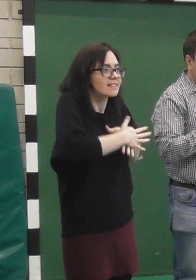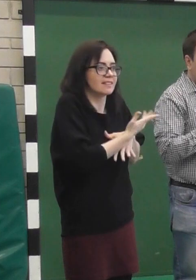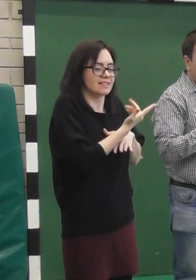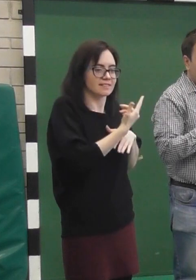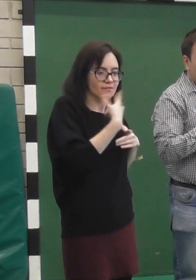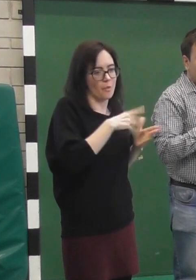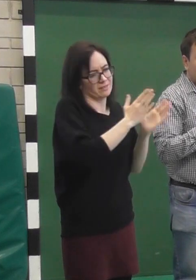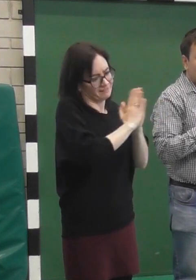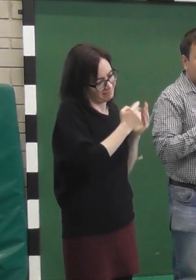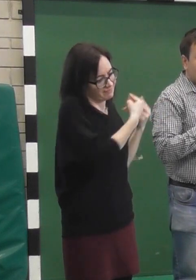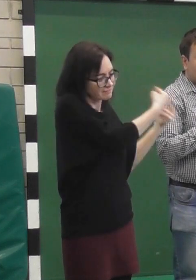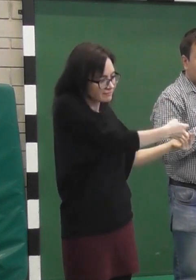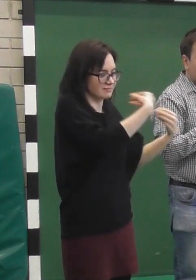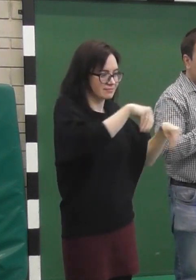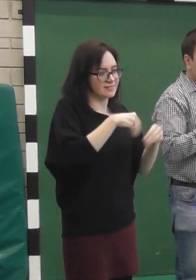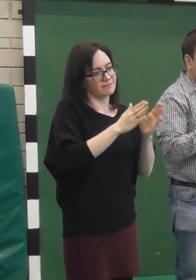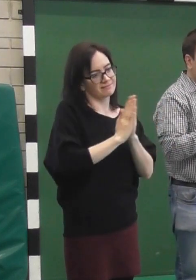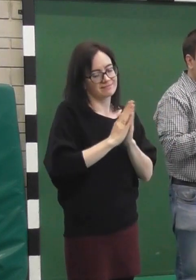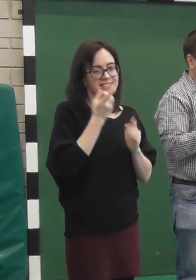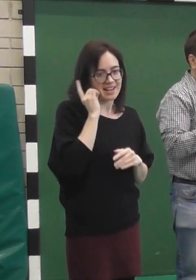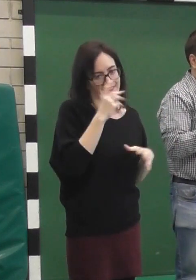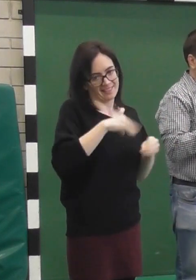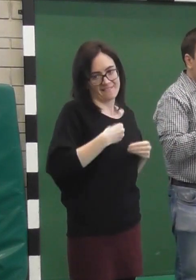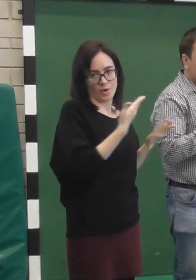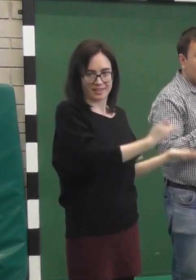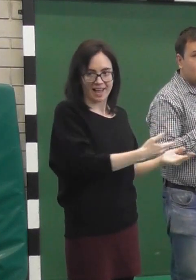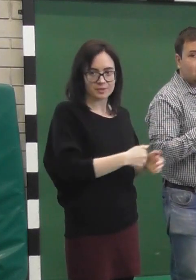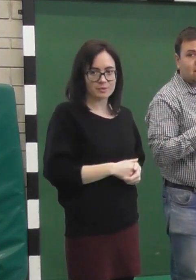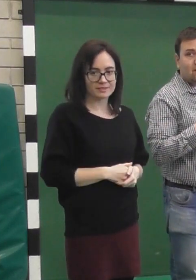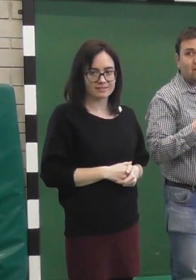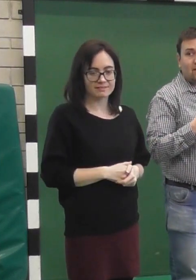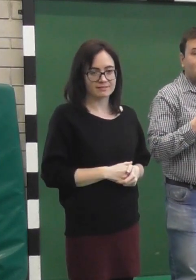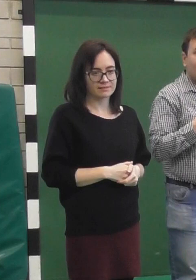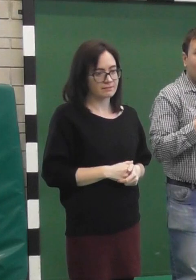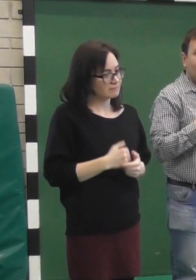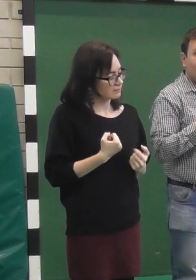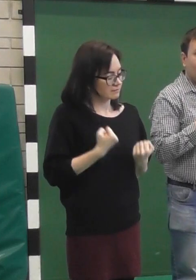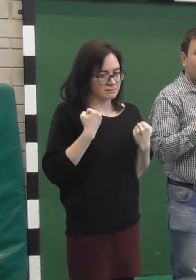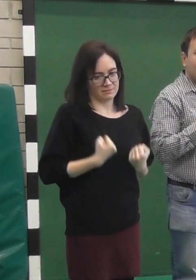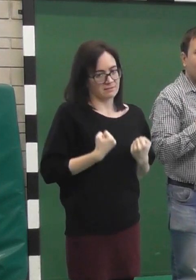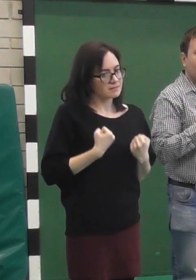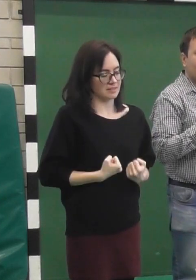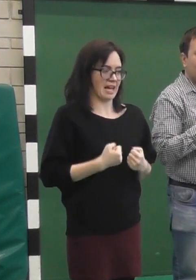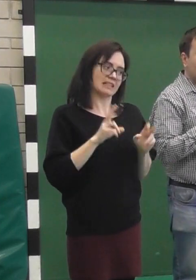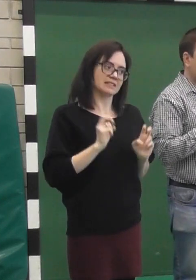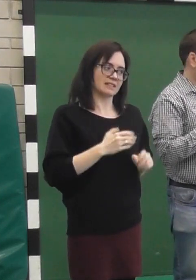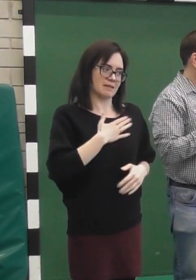és fogadjátok nagy szeretettel őt, aki nagyon nehéz témáról,